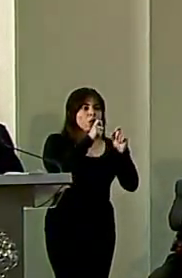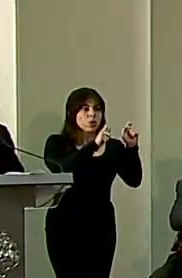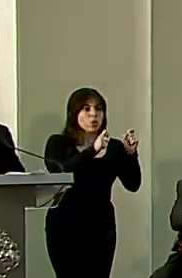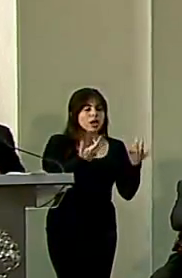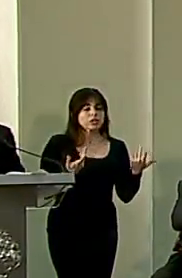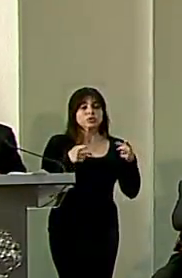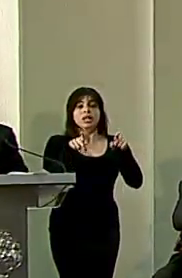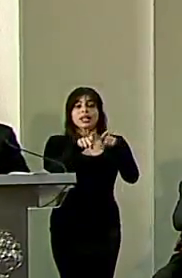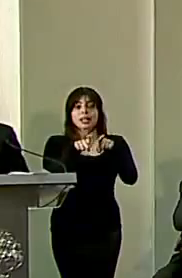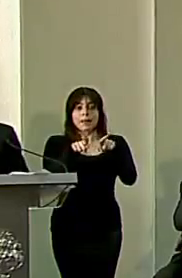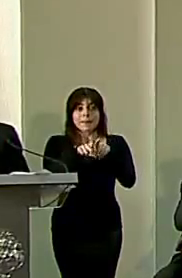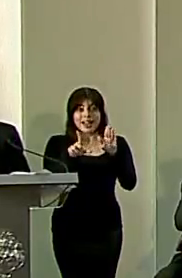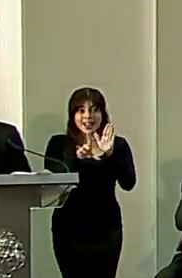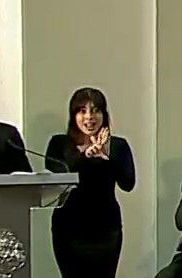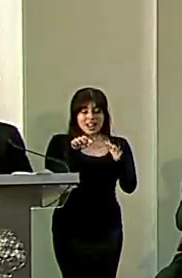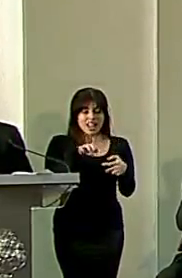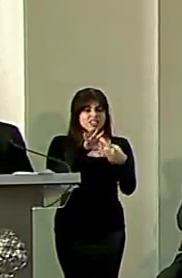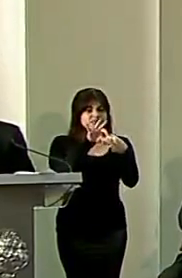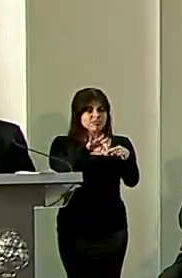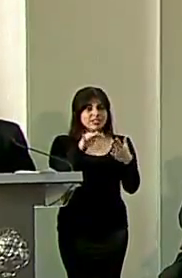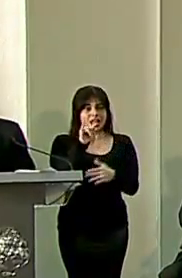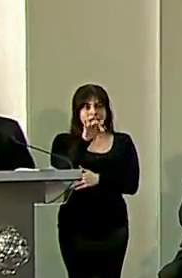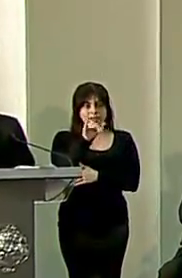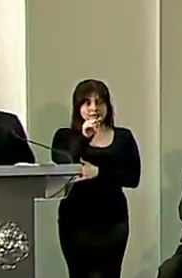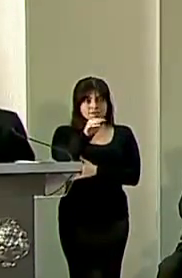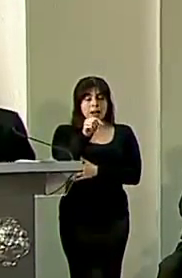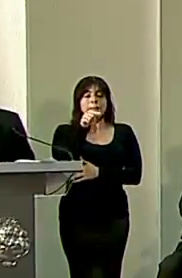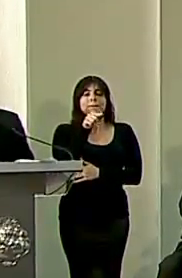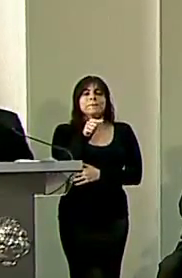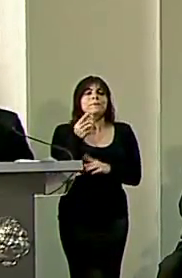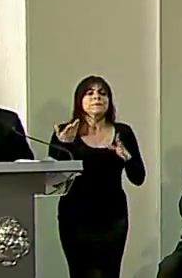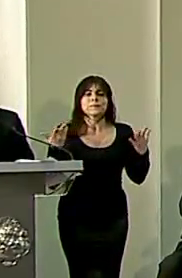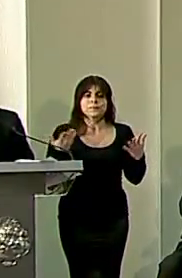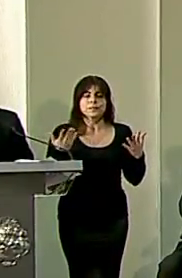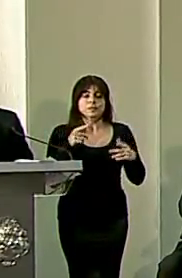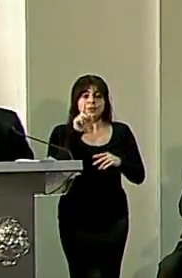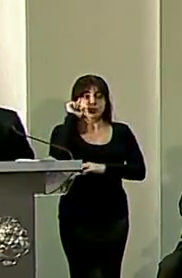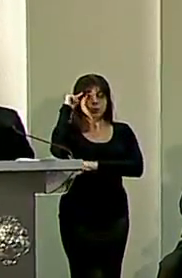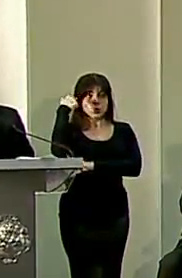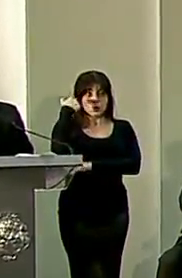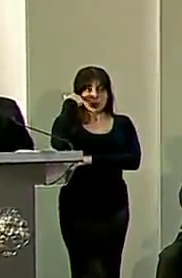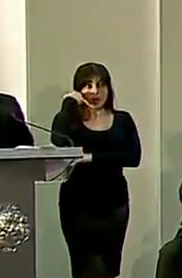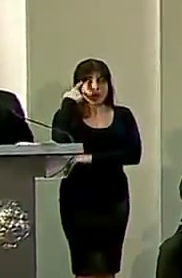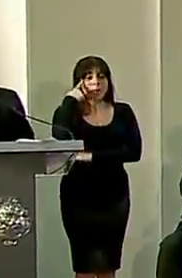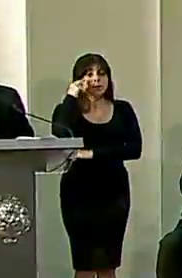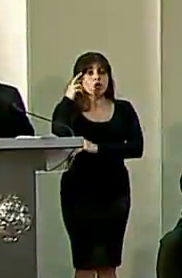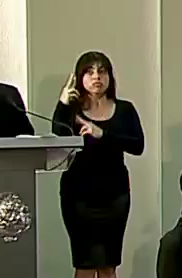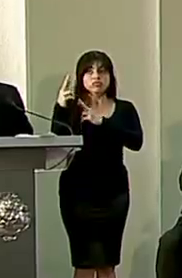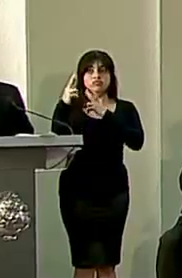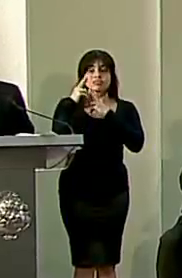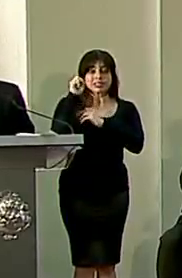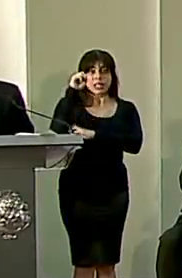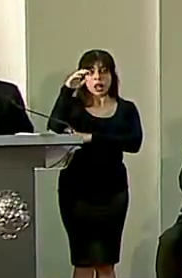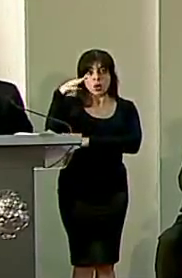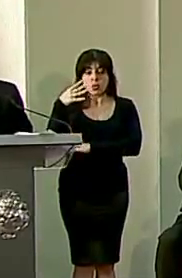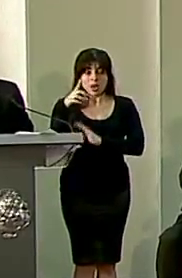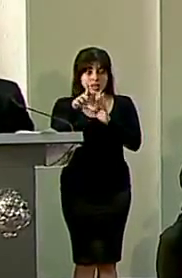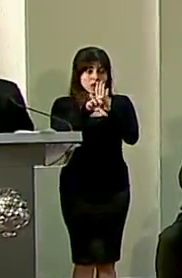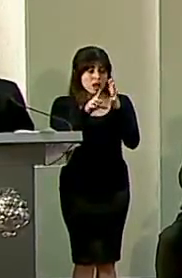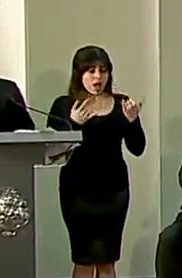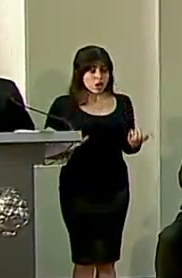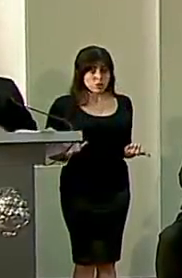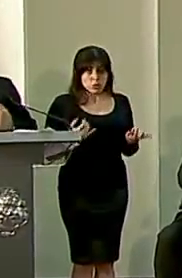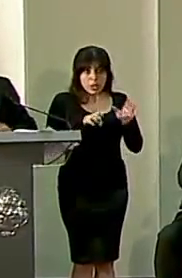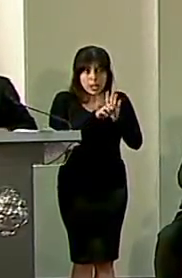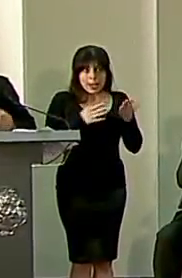Educación e inclusive legislación relacionada con IFAM, en donde el gobierno, por resoluciones de Sala Cuarta, por la legislación existente,